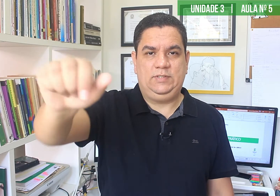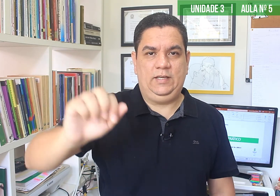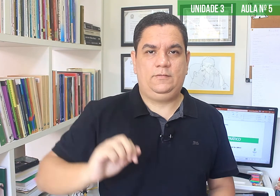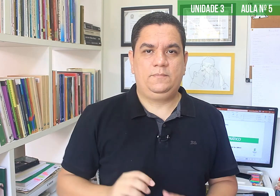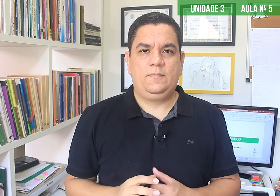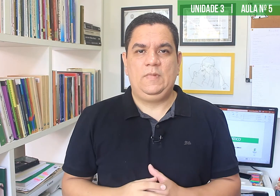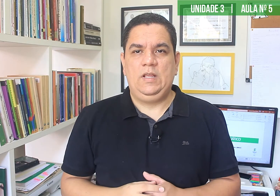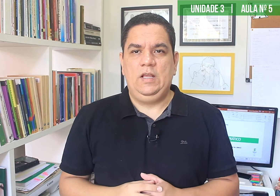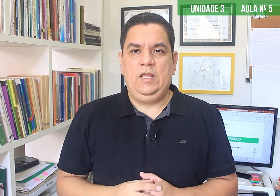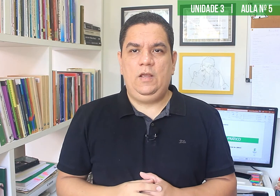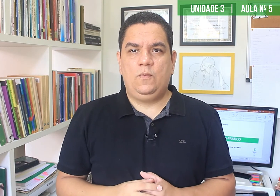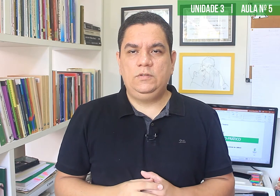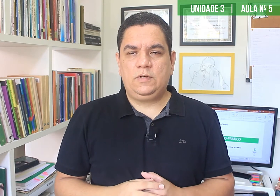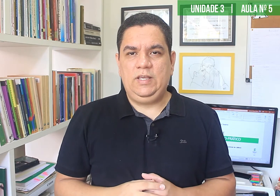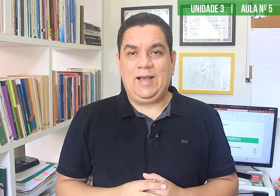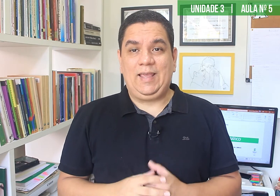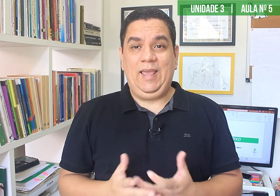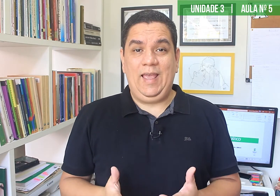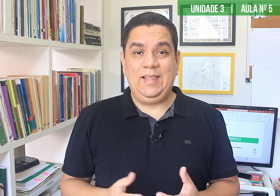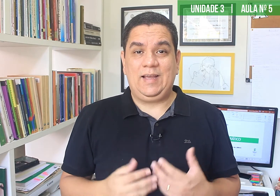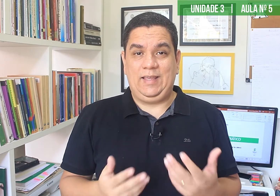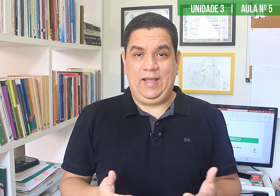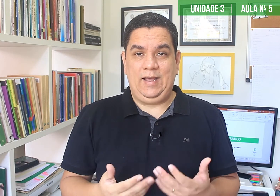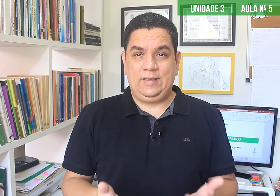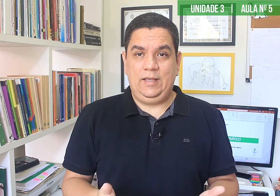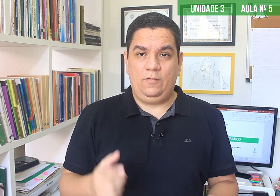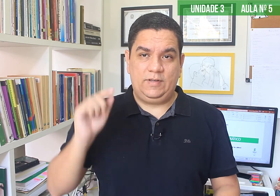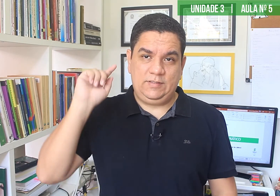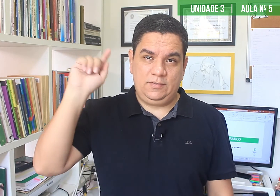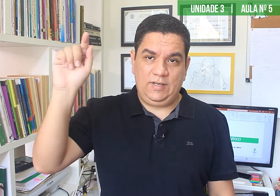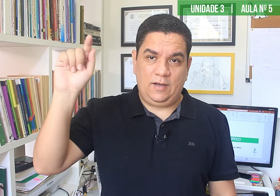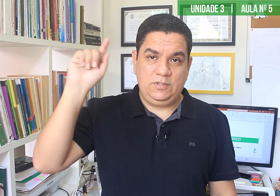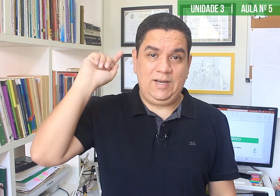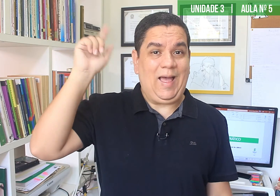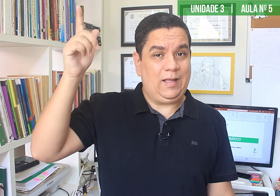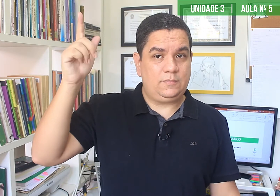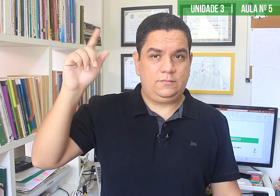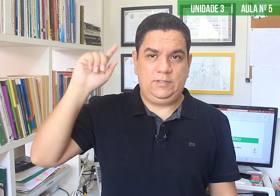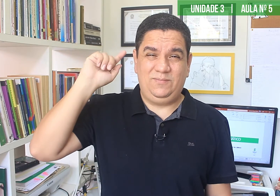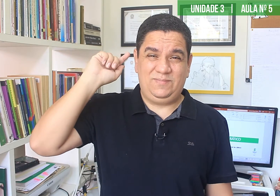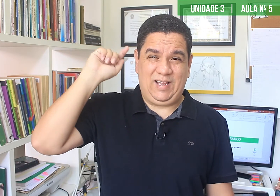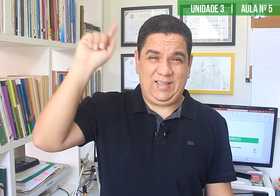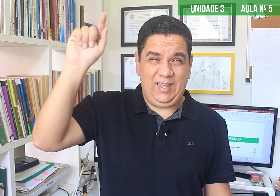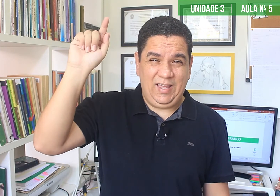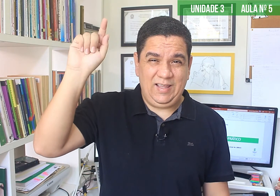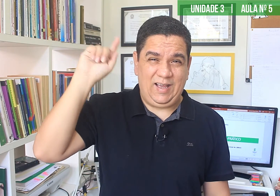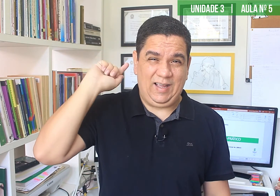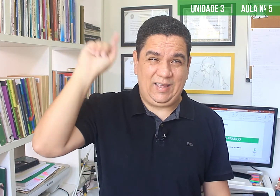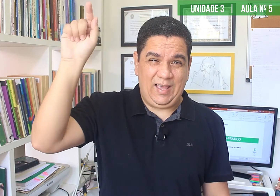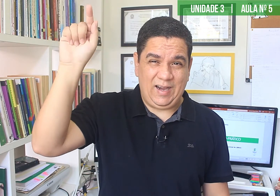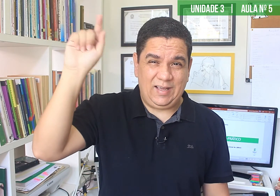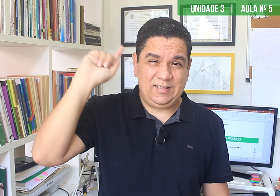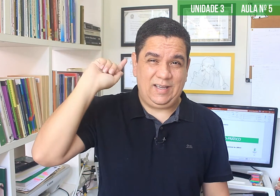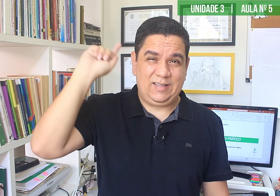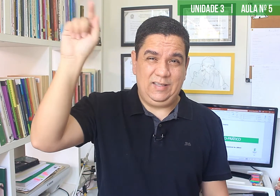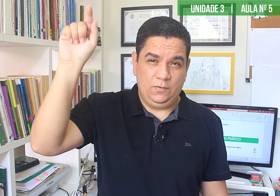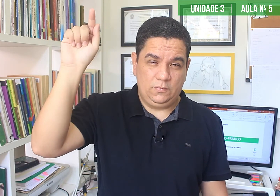Certo? Enquanto que aquele, aquela e aquilo vai ser o sinal de lá. Então, aquele, aquela, aquilo.